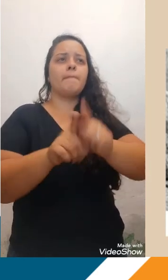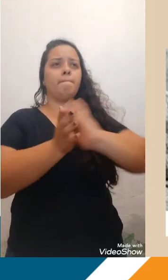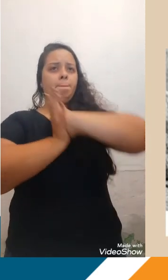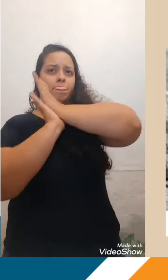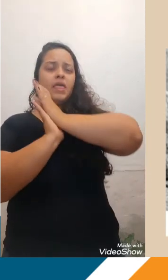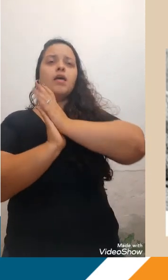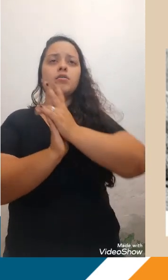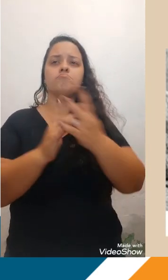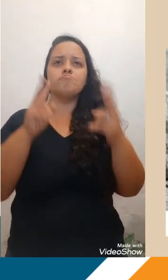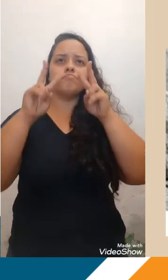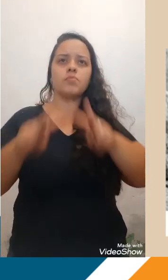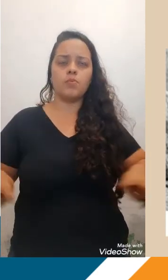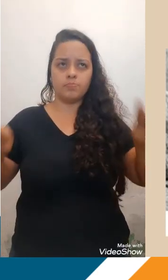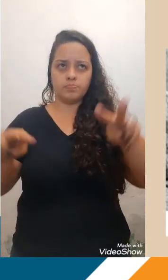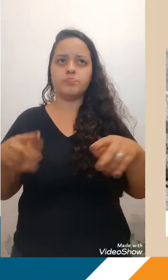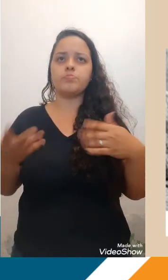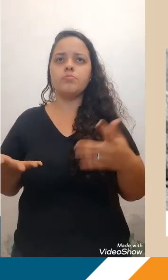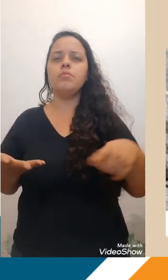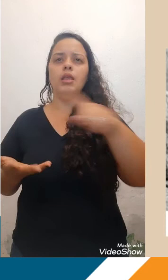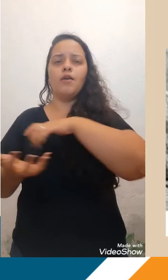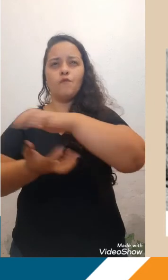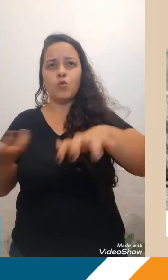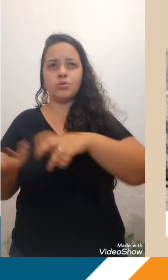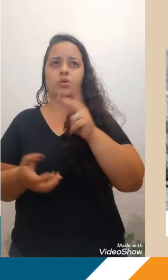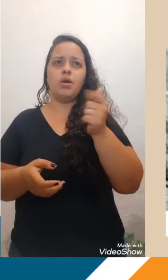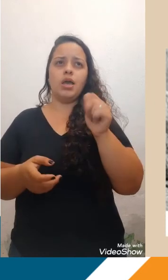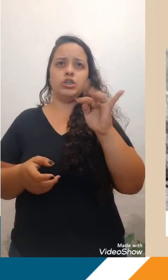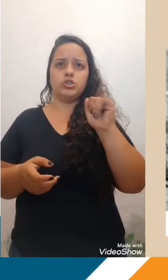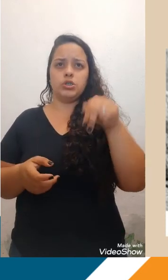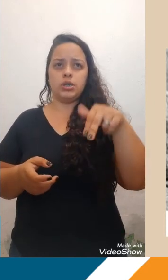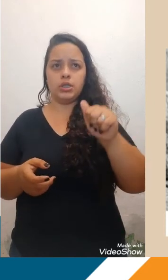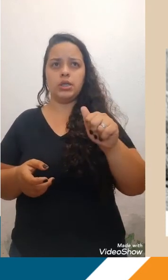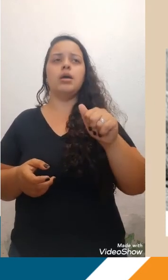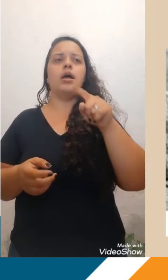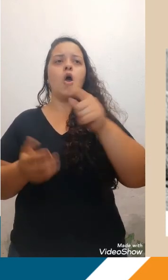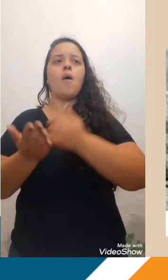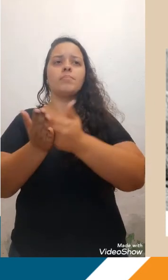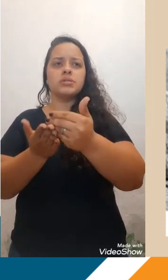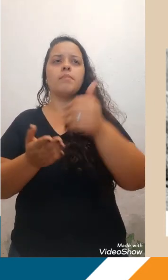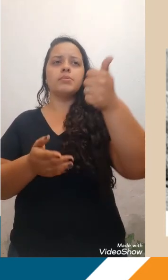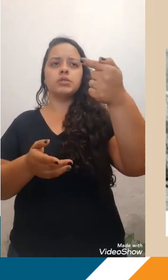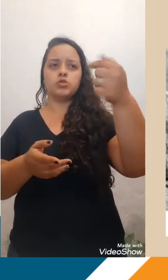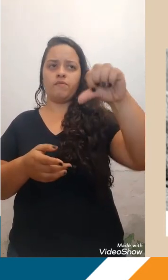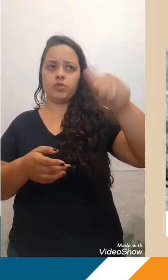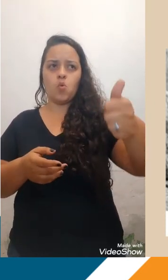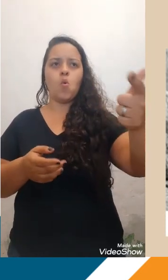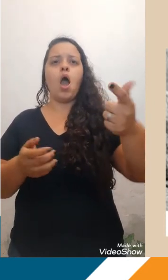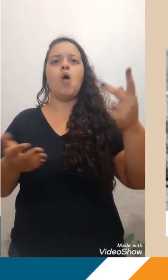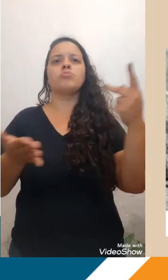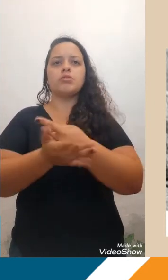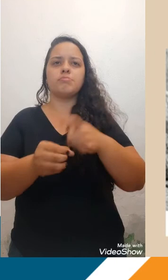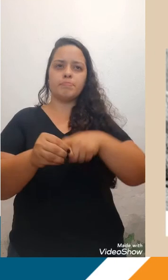os seus olhares. A questão nos diz: a Revolução Haitiana, iniciada em 1791, causadora da